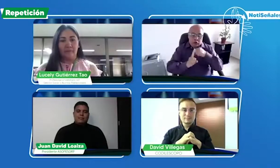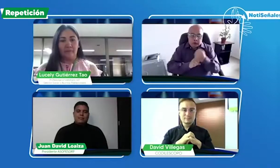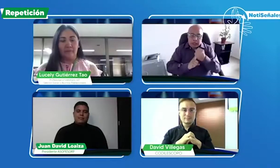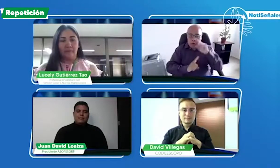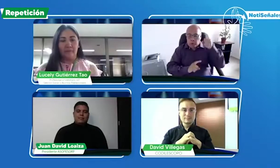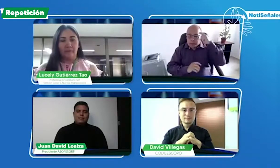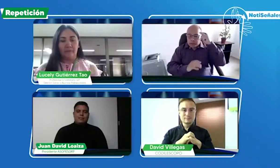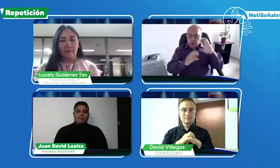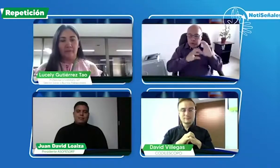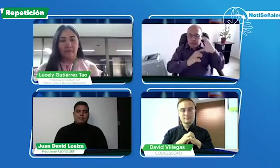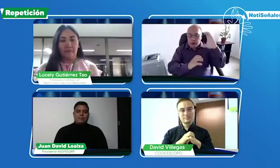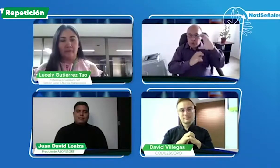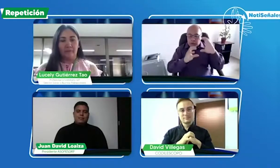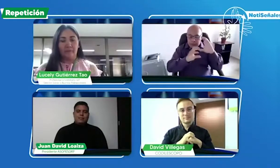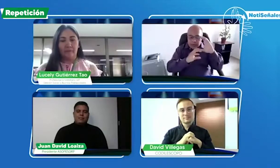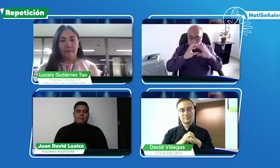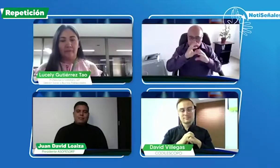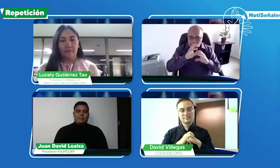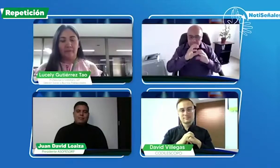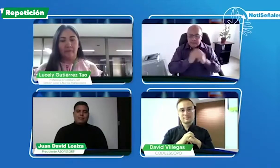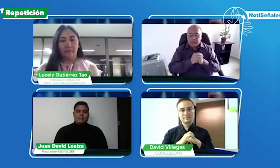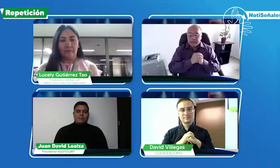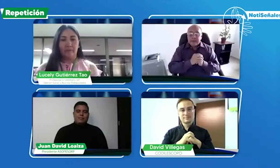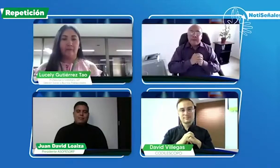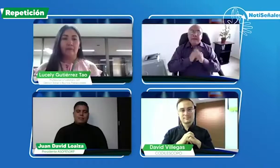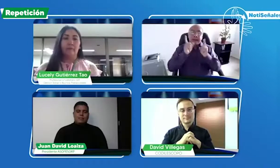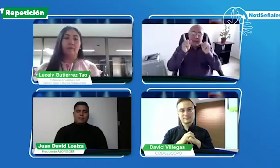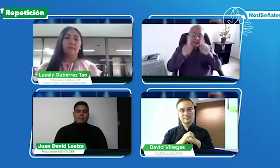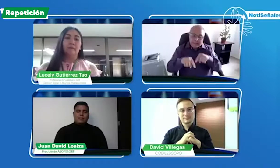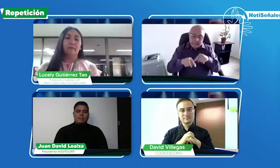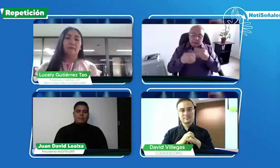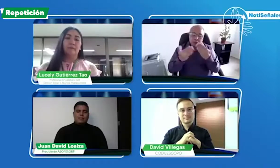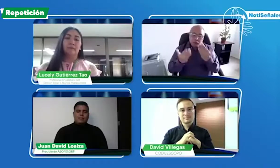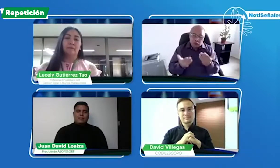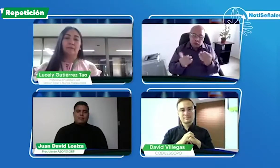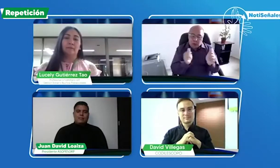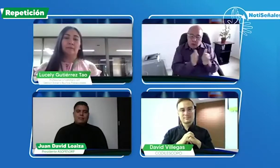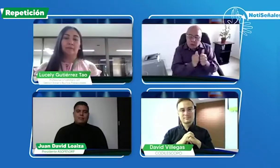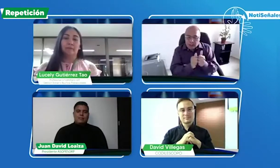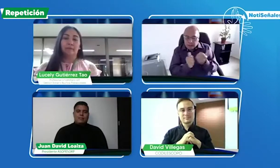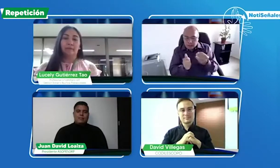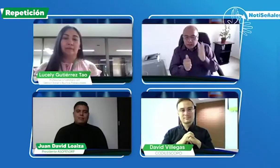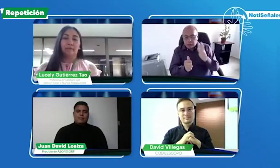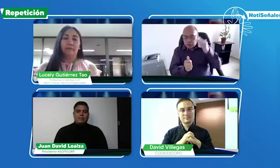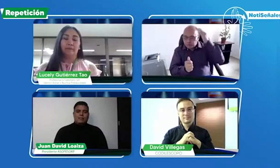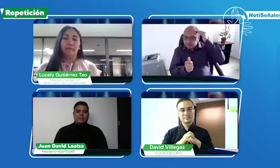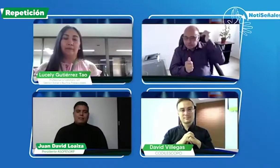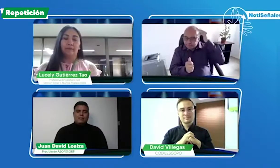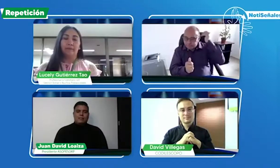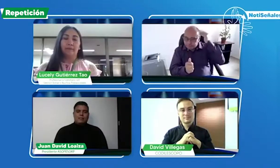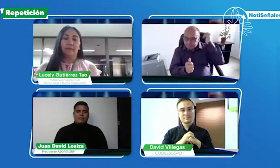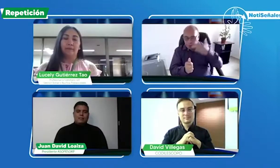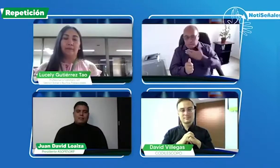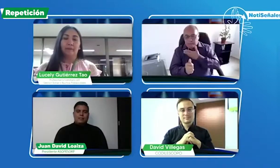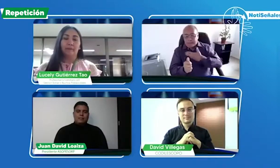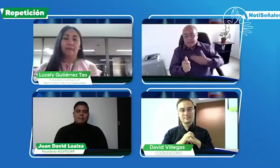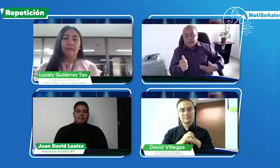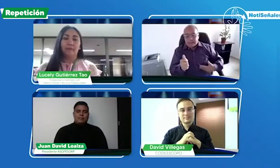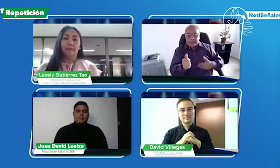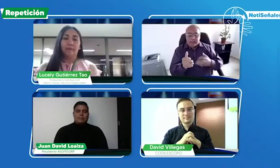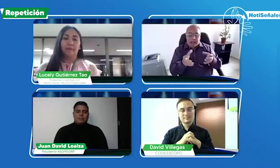Ella es profesional universitaria GIT, Social y Asuntos Profesionales, está allí en la gobernación del Cauca y con